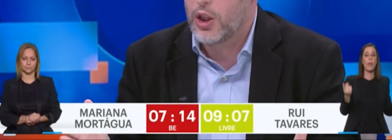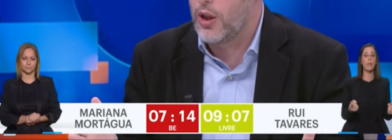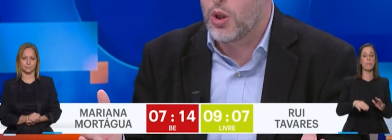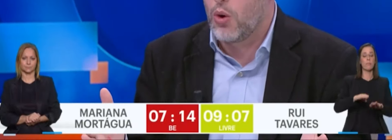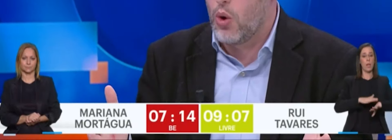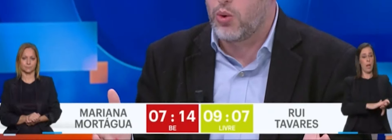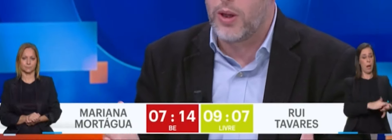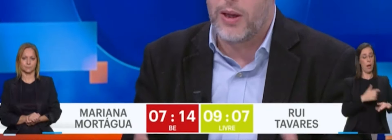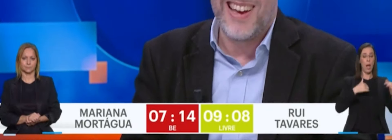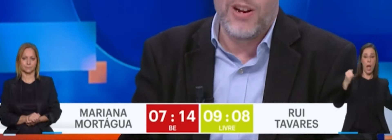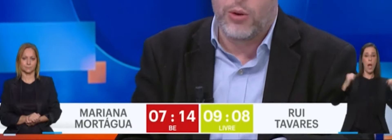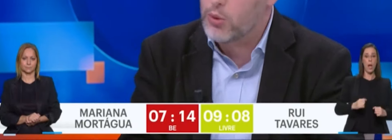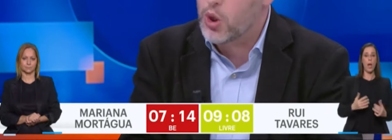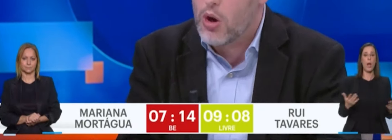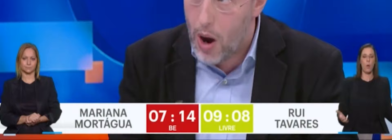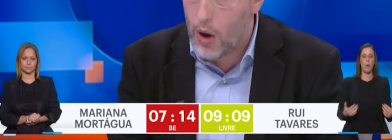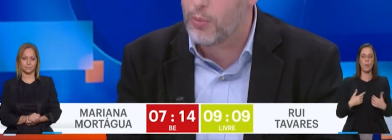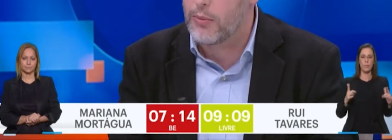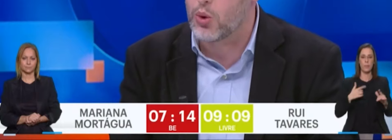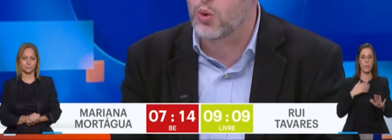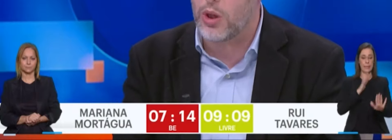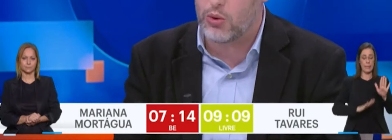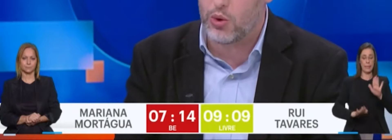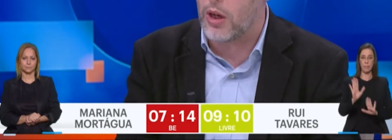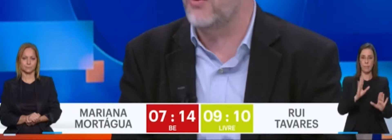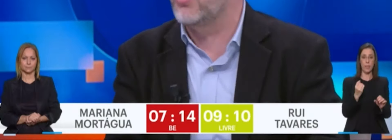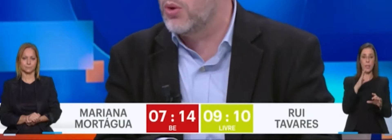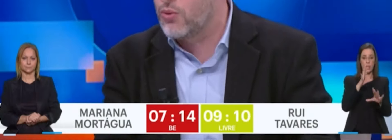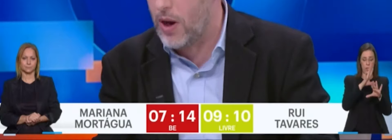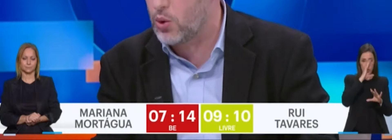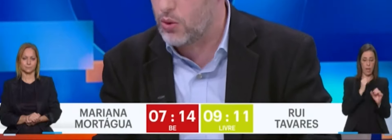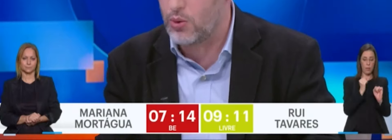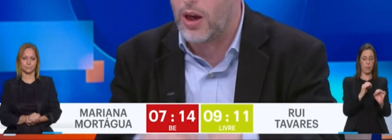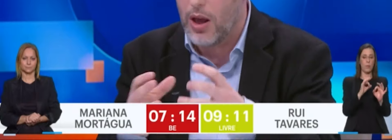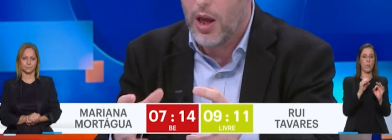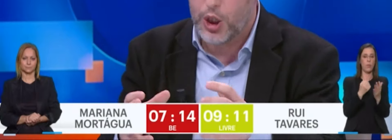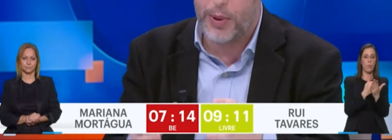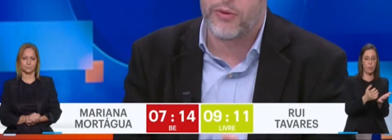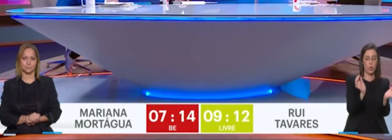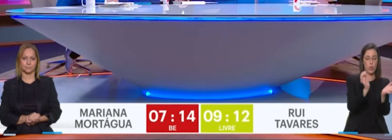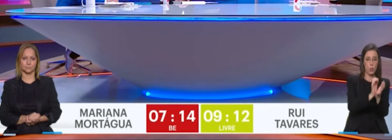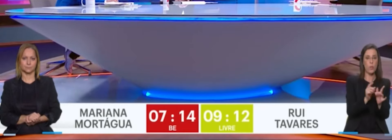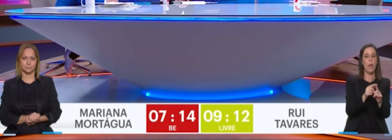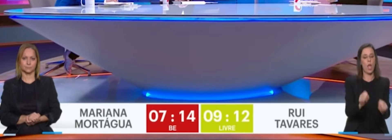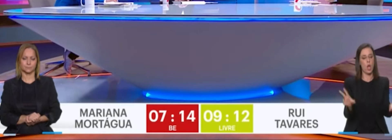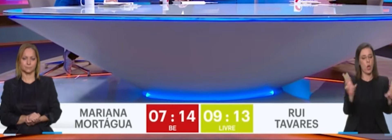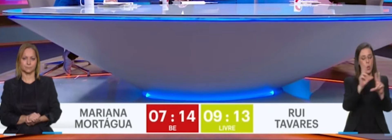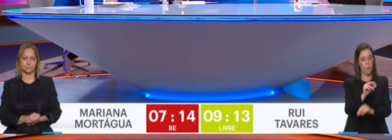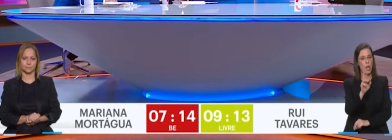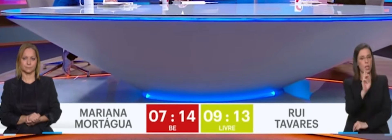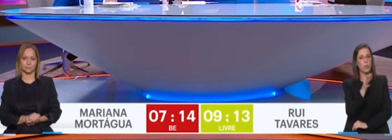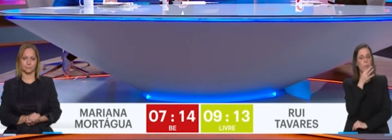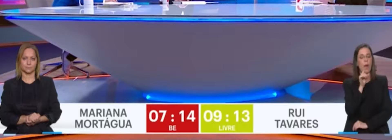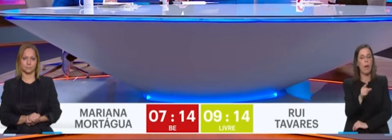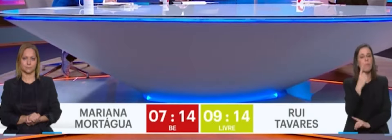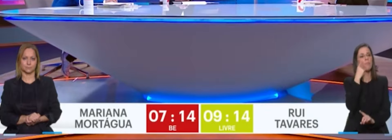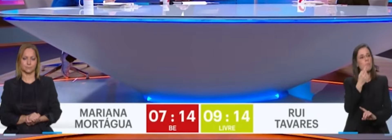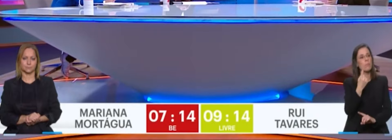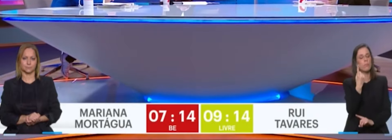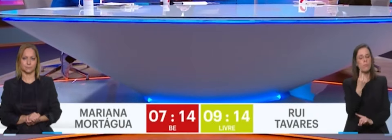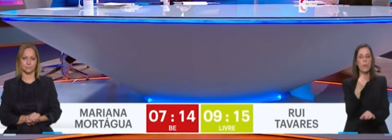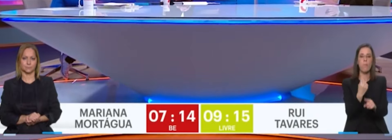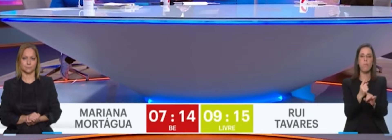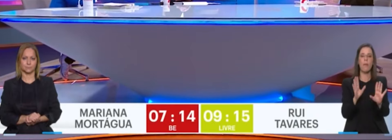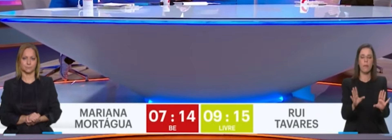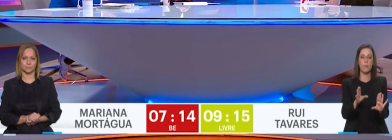esquerda estamos de acordo que não devemos recuar o milímetro no estado social e devemos Inovar no estado social Espero que venhamos a falar disso e vão à procura de uma coisa